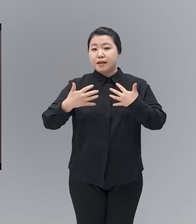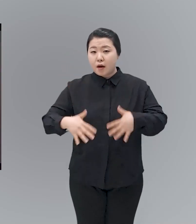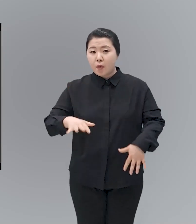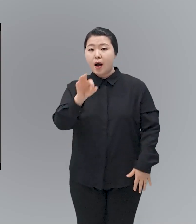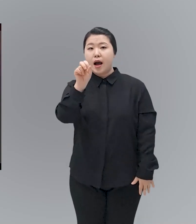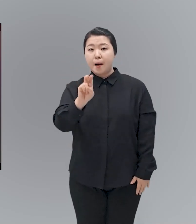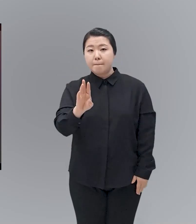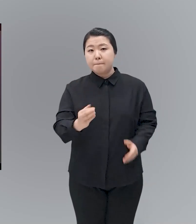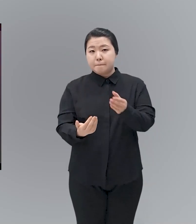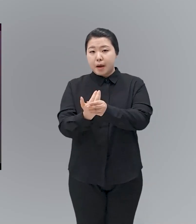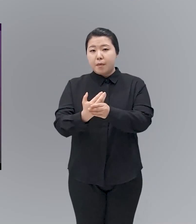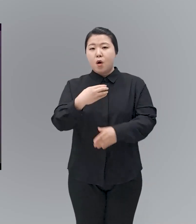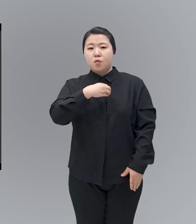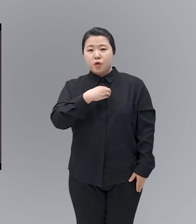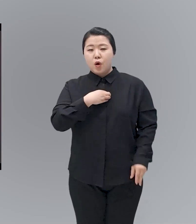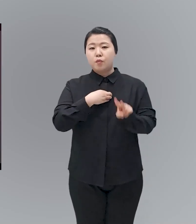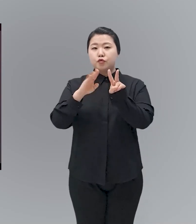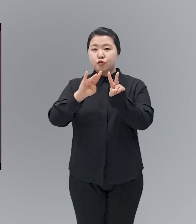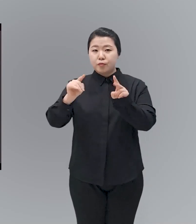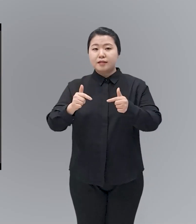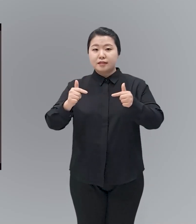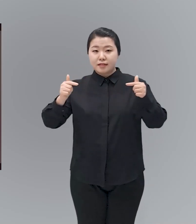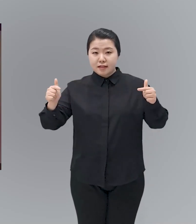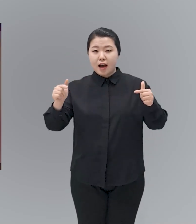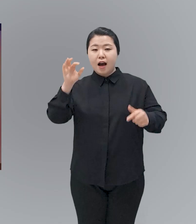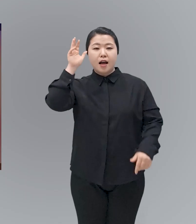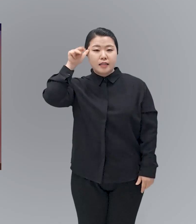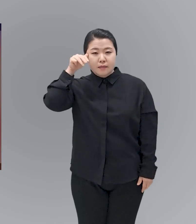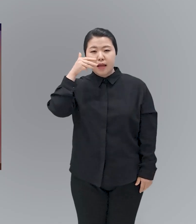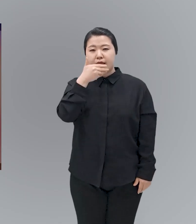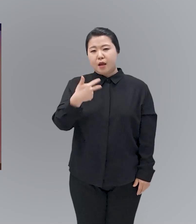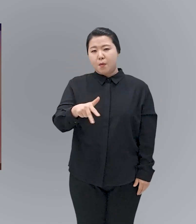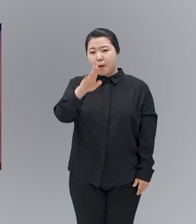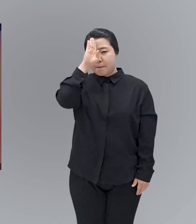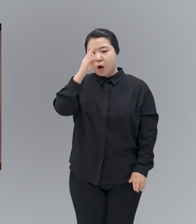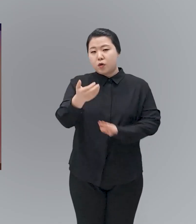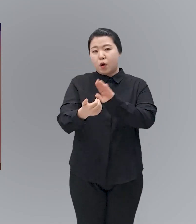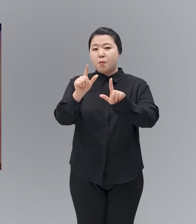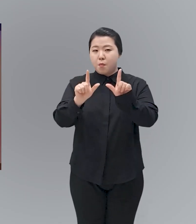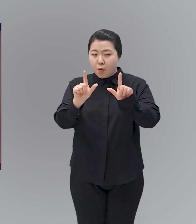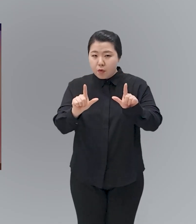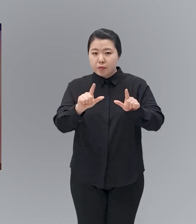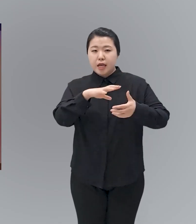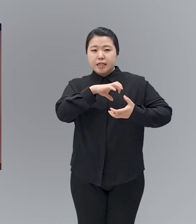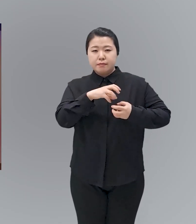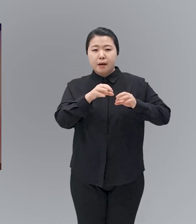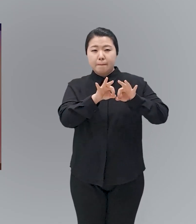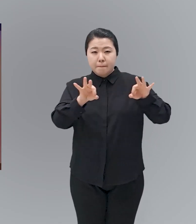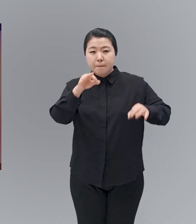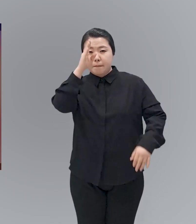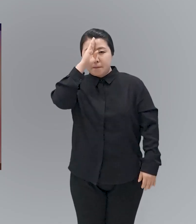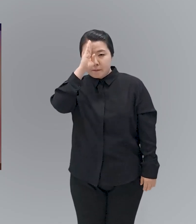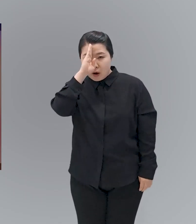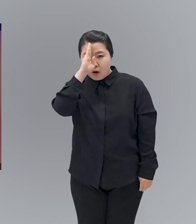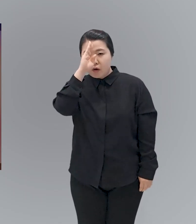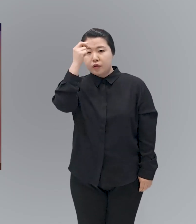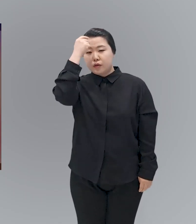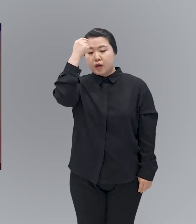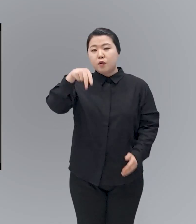도서명 죽음. 저자 베르나르 베르베르. 출판사 열린 책들.